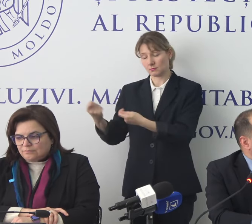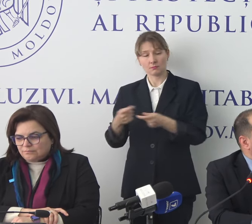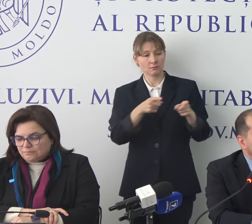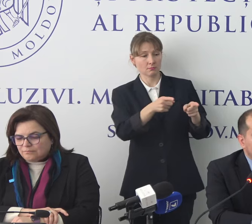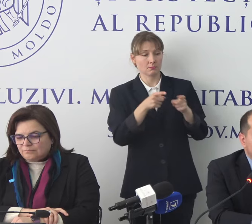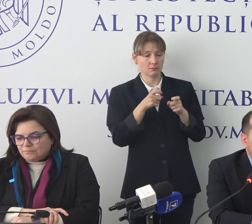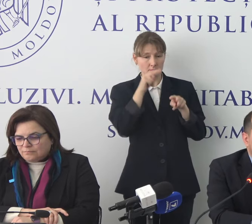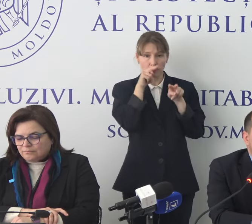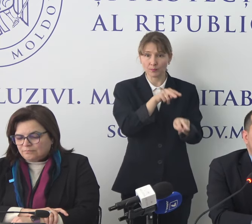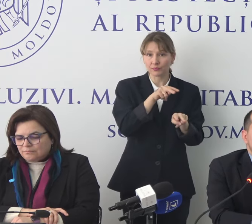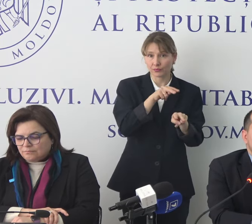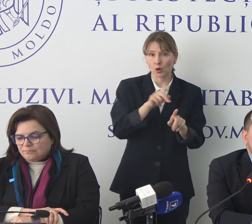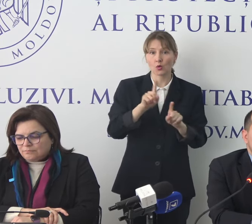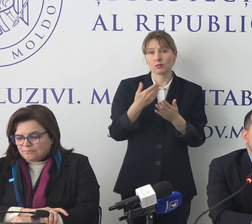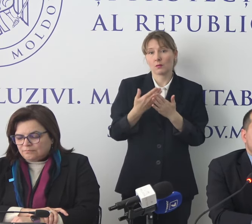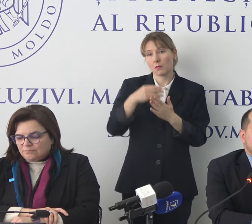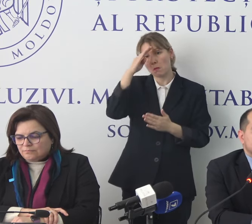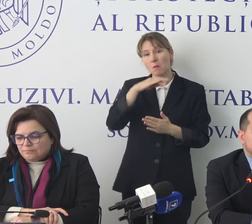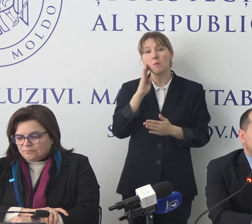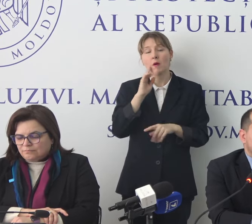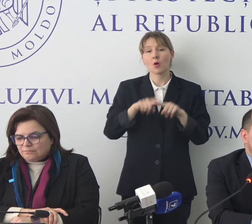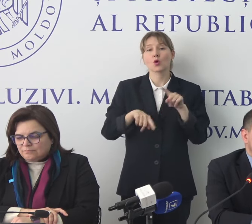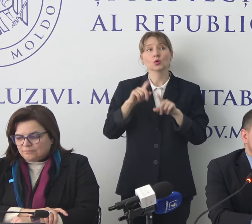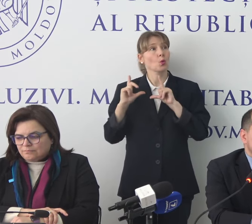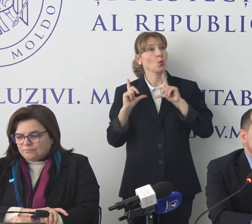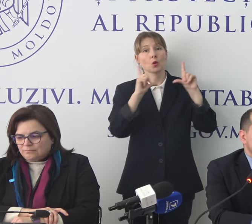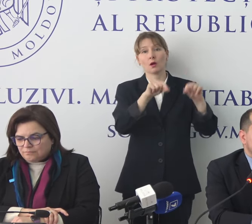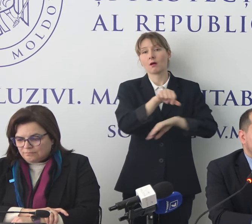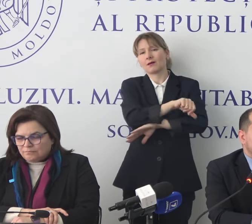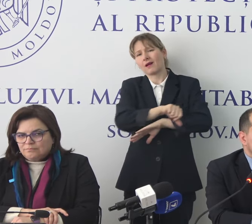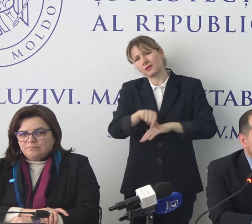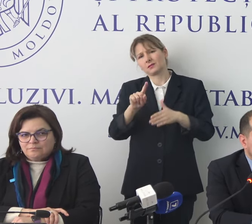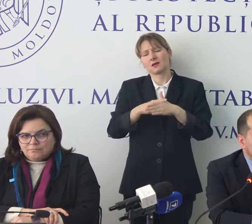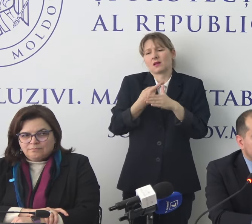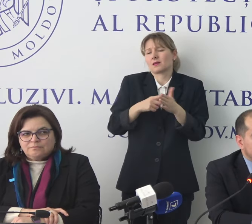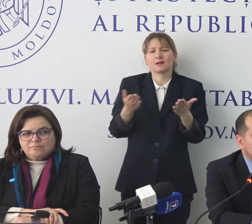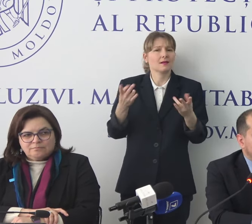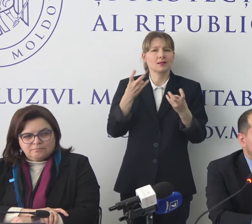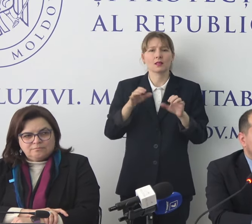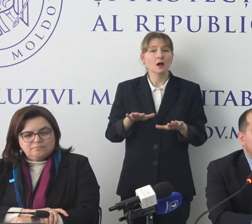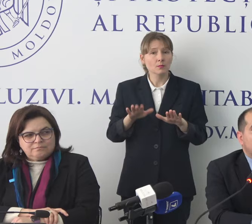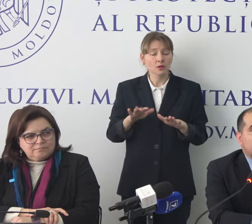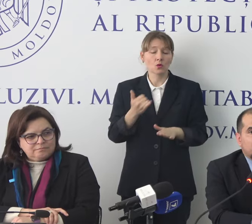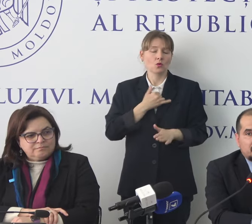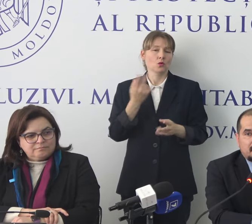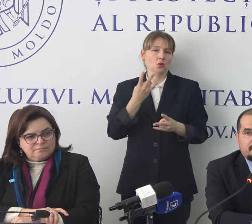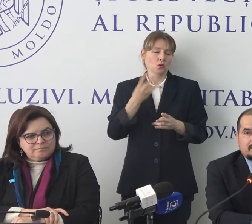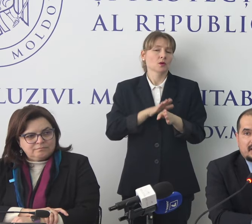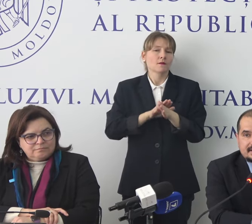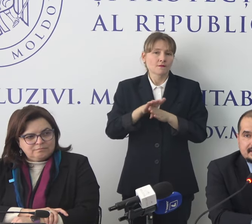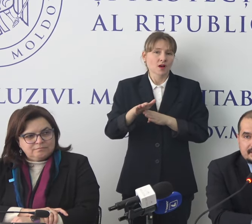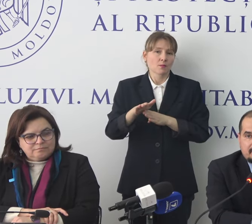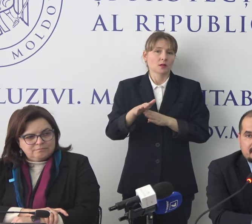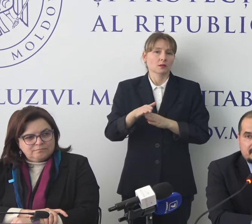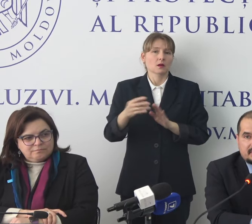căror părinți implicați psihotare sau în afara comunității, iarăși trebuie să fie, avem 100% din copii pentru